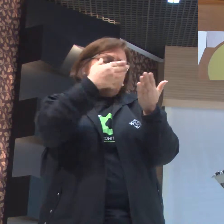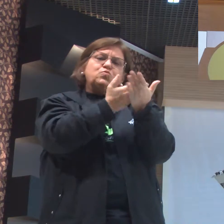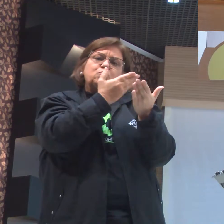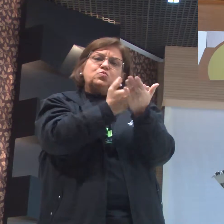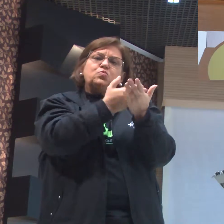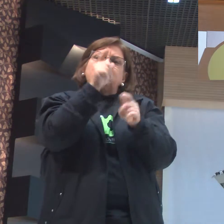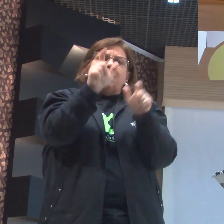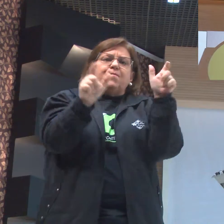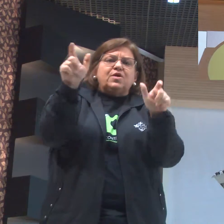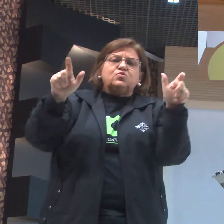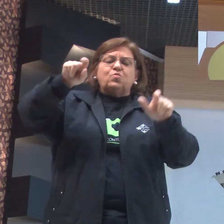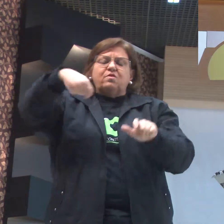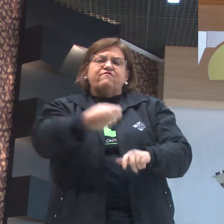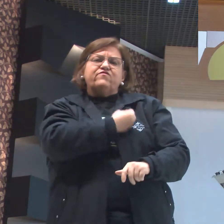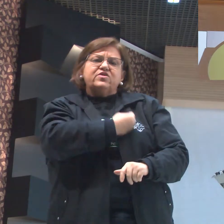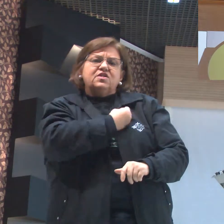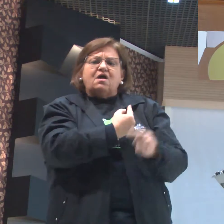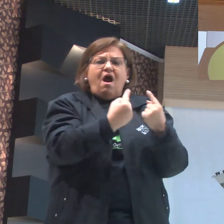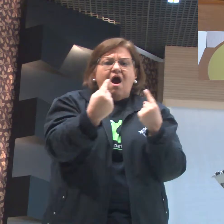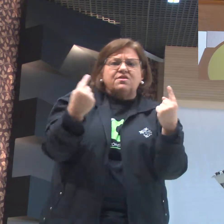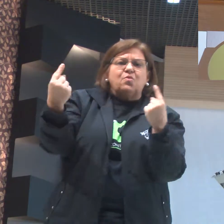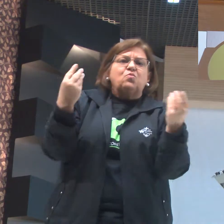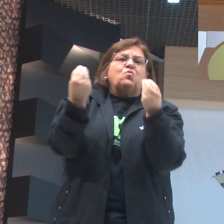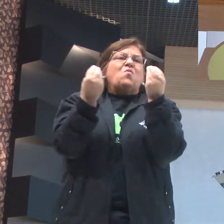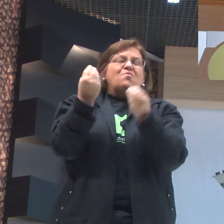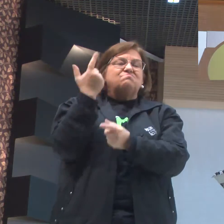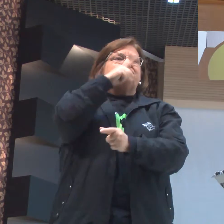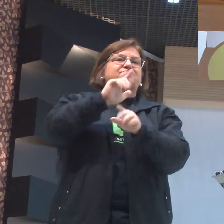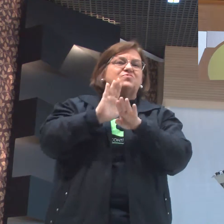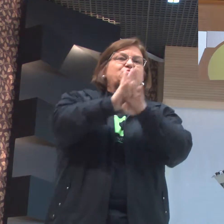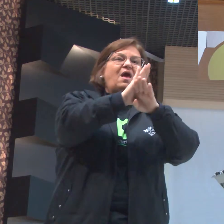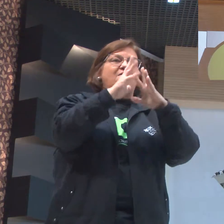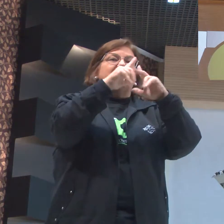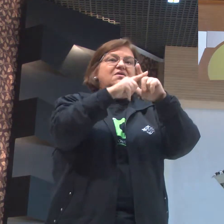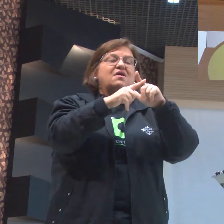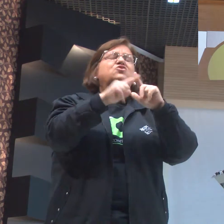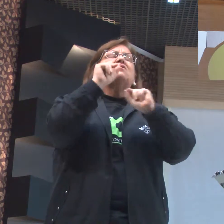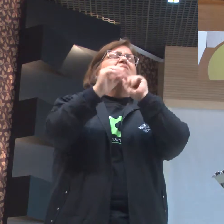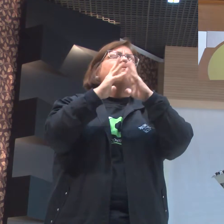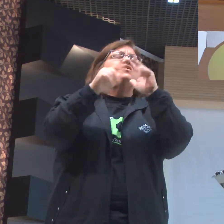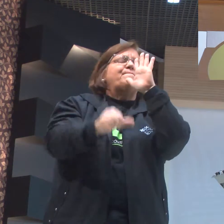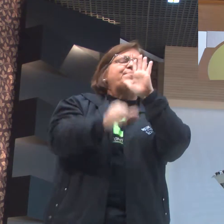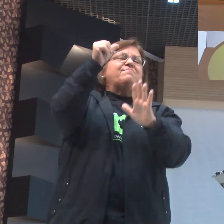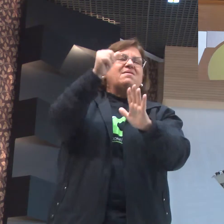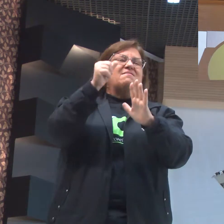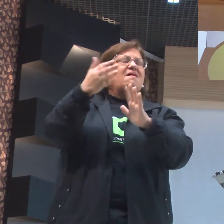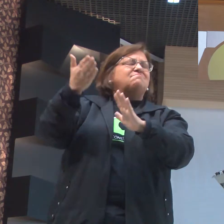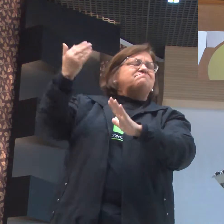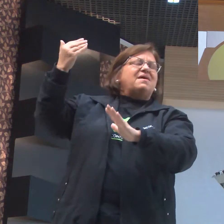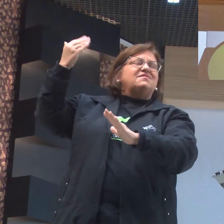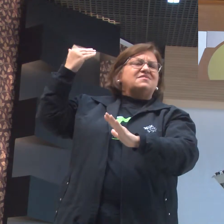a construção daquele ambiente de unidade na igreja primitiva. A gente é